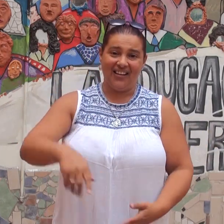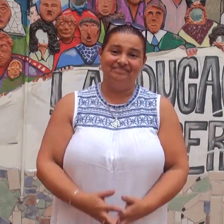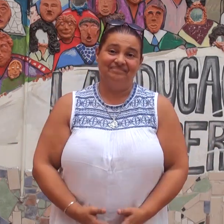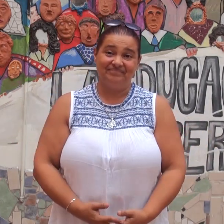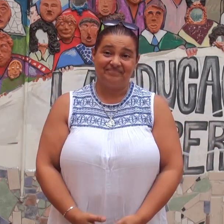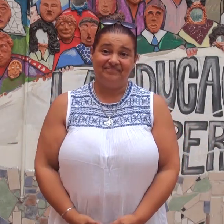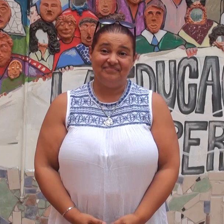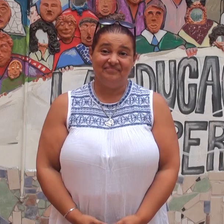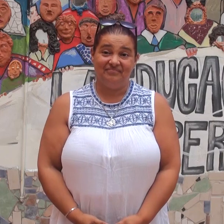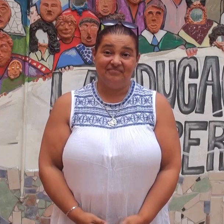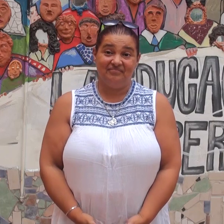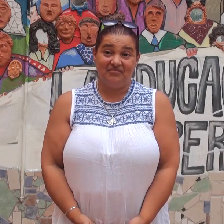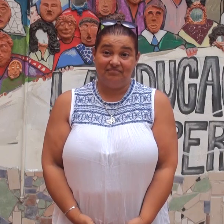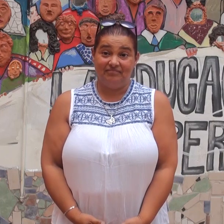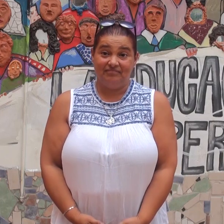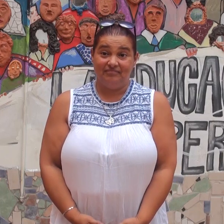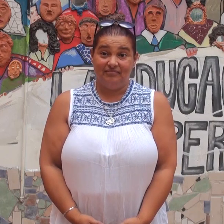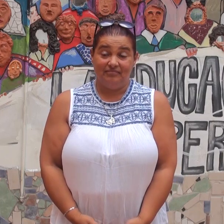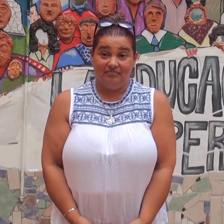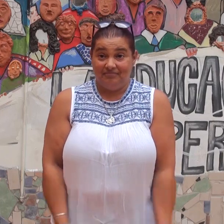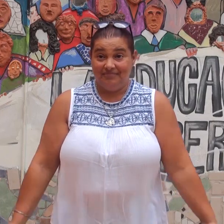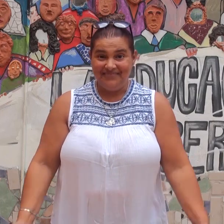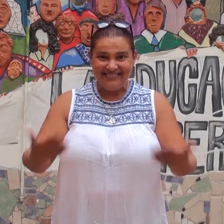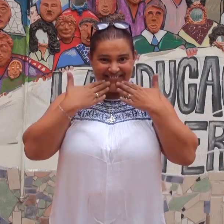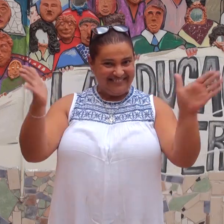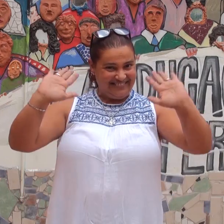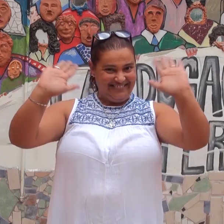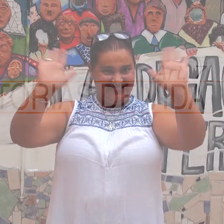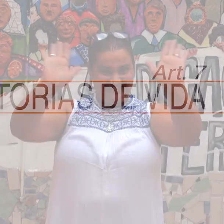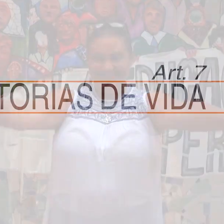de poder decir que yo terminé. Y fue gracias a la UNER. Gracias. Adiós.